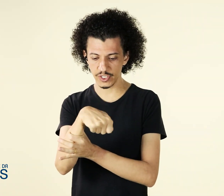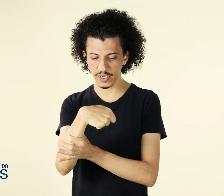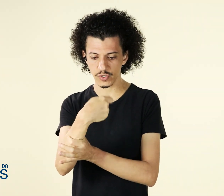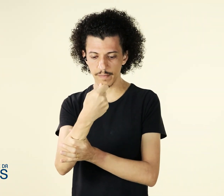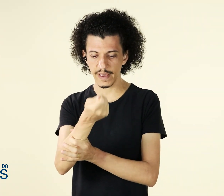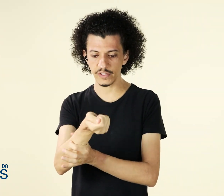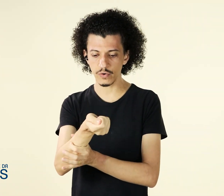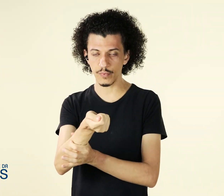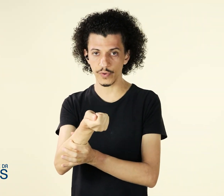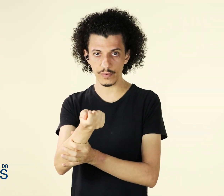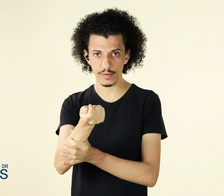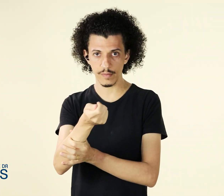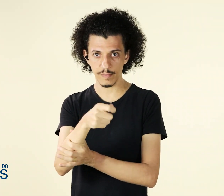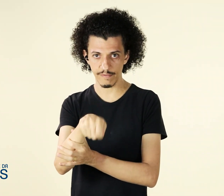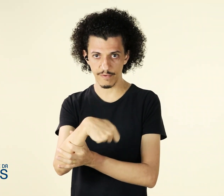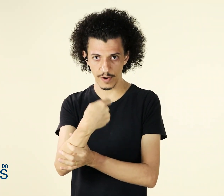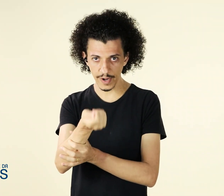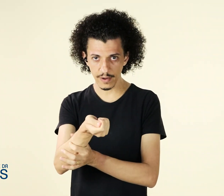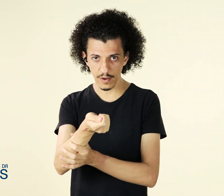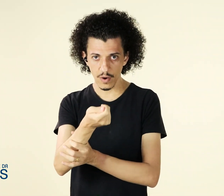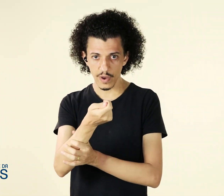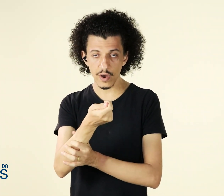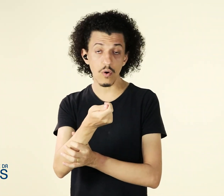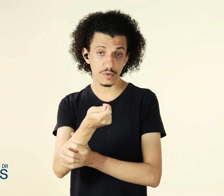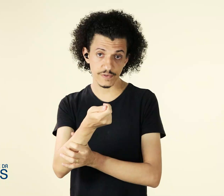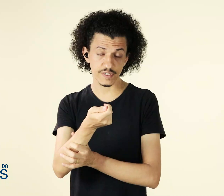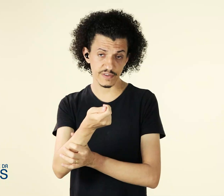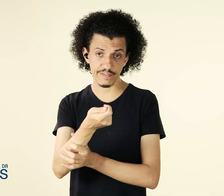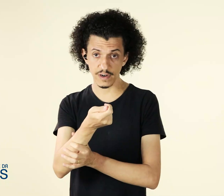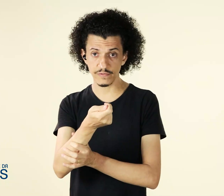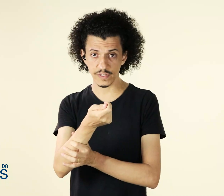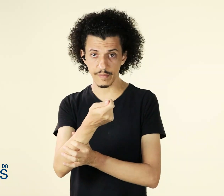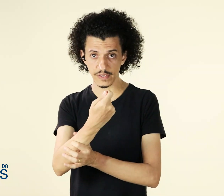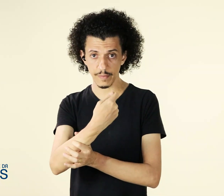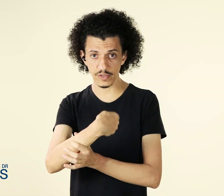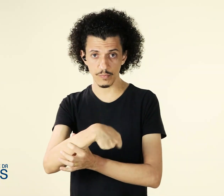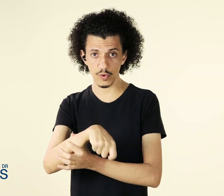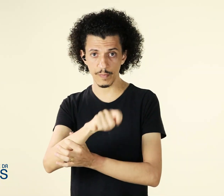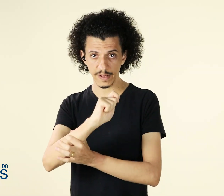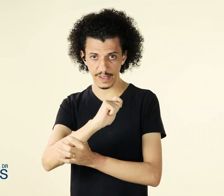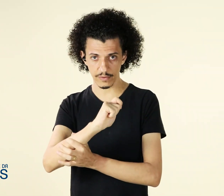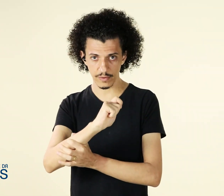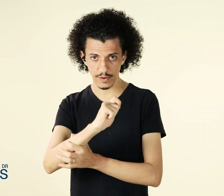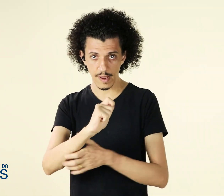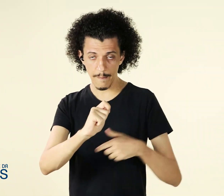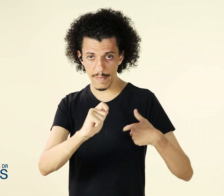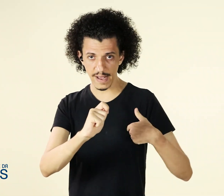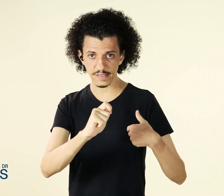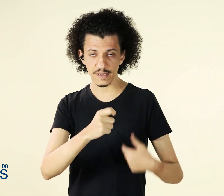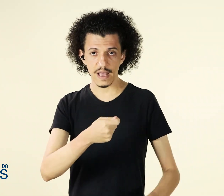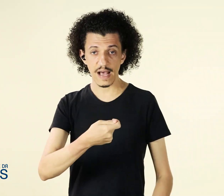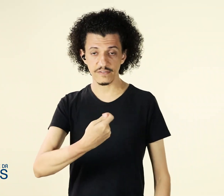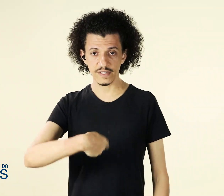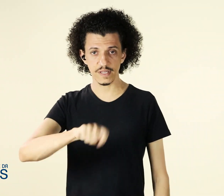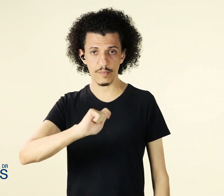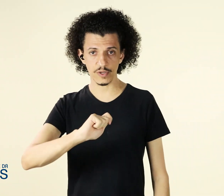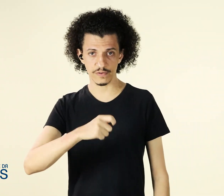gira somente o punho para fora, ou se você estiver falando de você mesmo, somente o punho para dentro. Mas às vezes você pode fazer